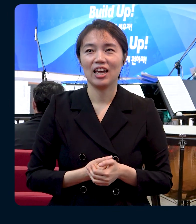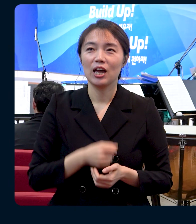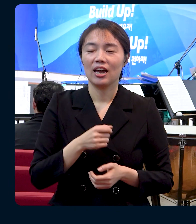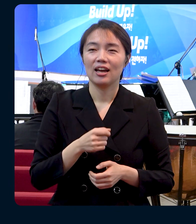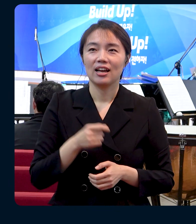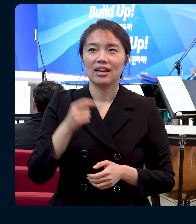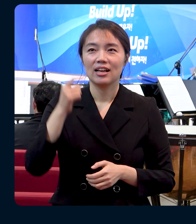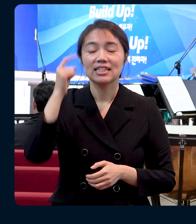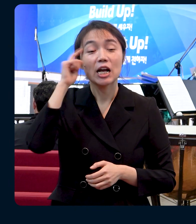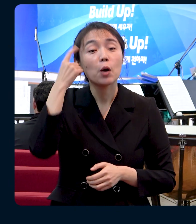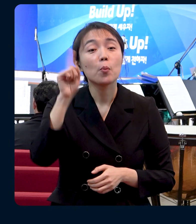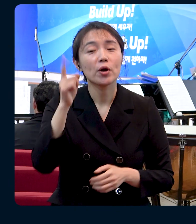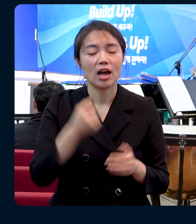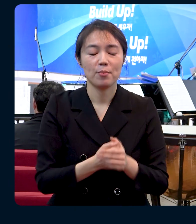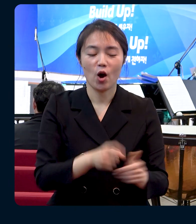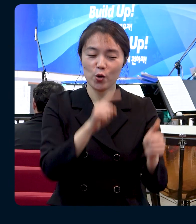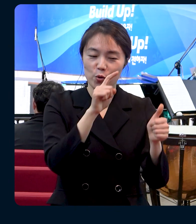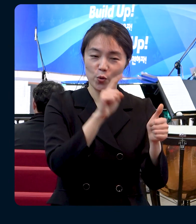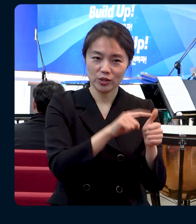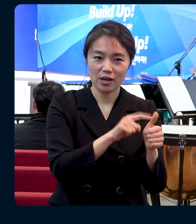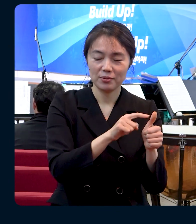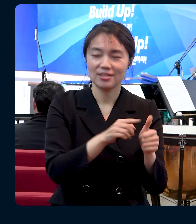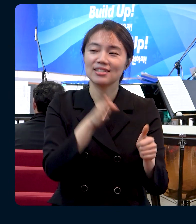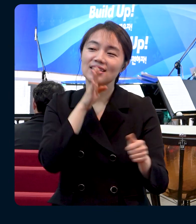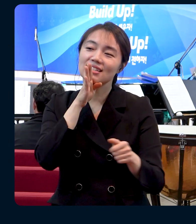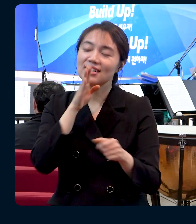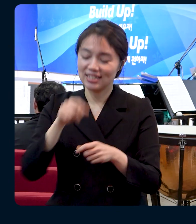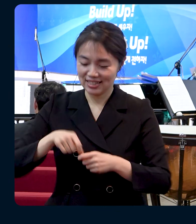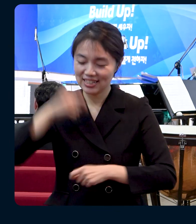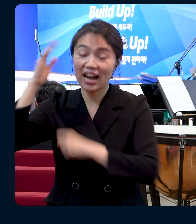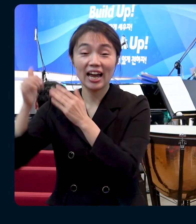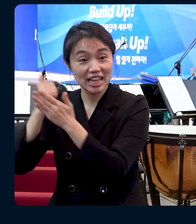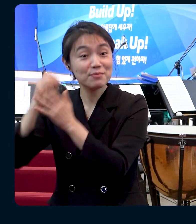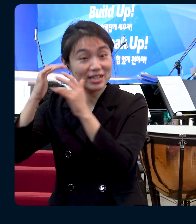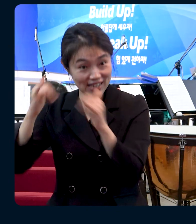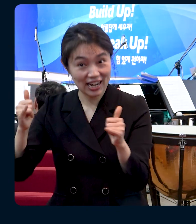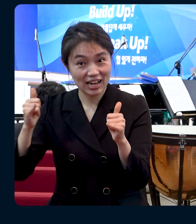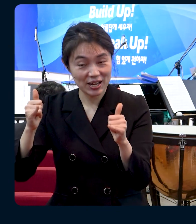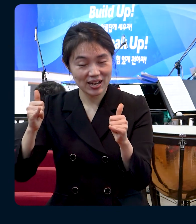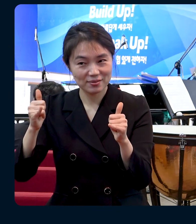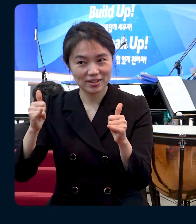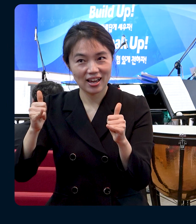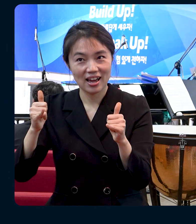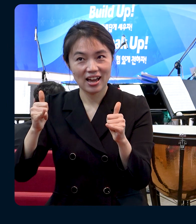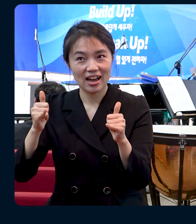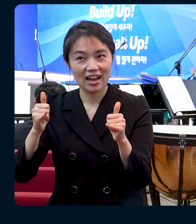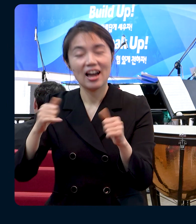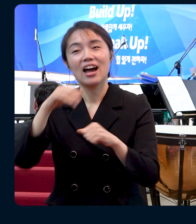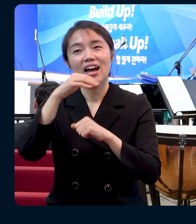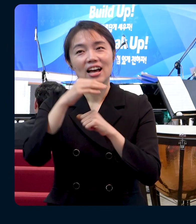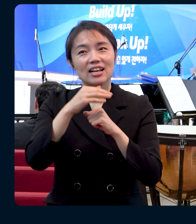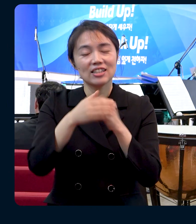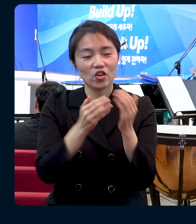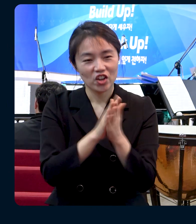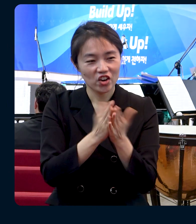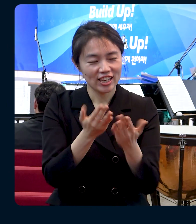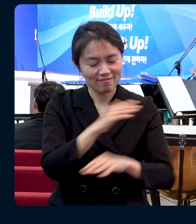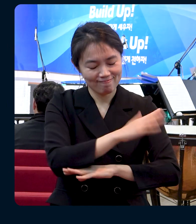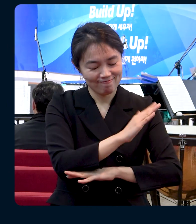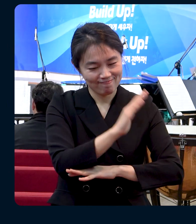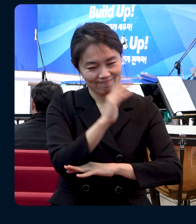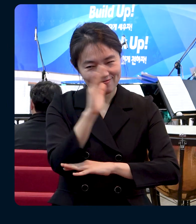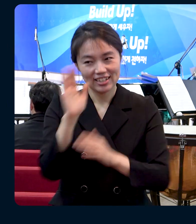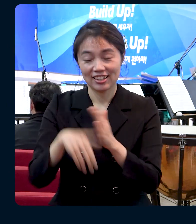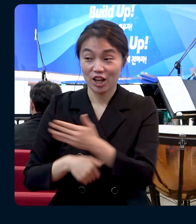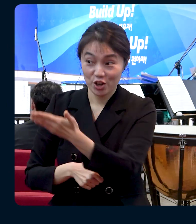때는 여기에서 제가 적었던 저의 원고는 이거였습니다. 요셉은 신실한 하나님의 사람이었습니다. 그러니까